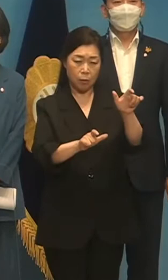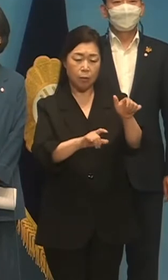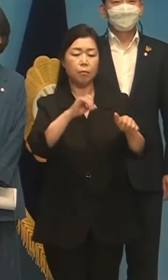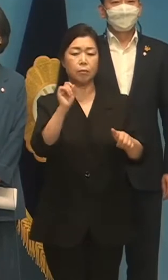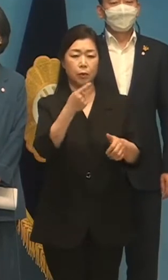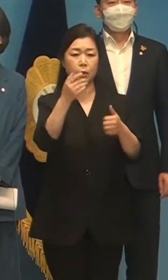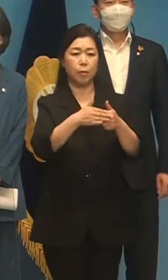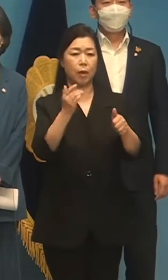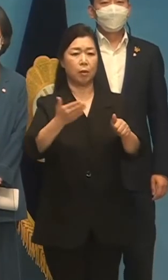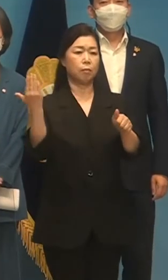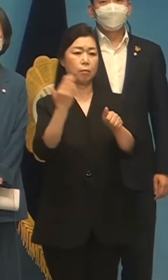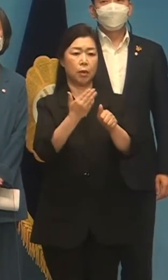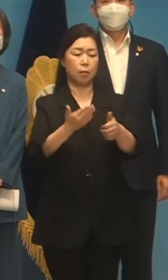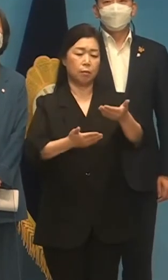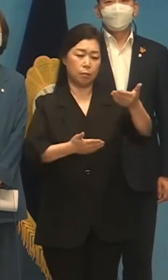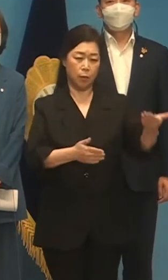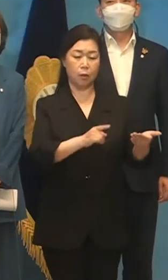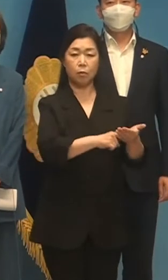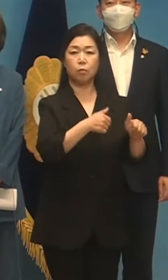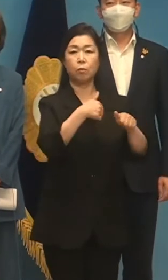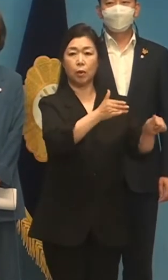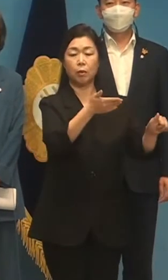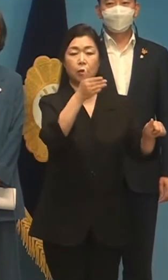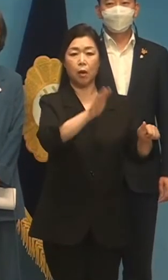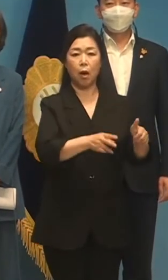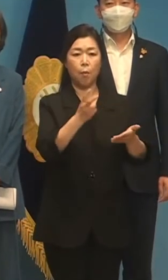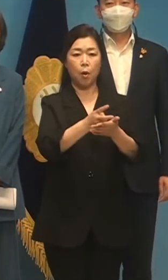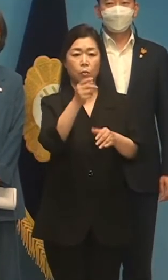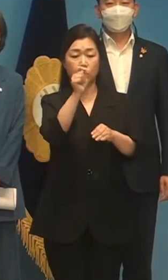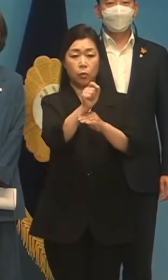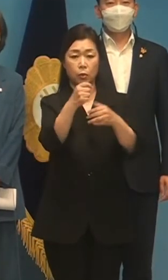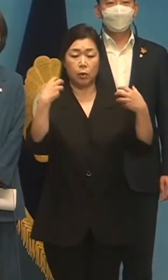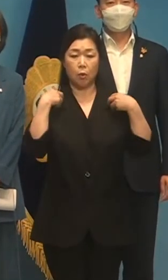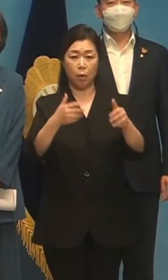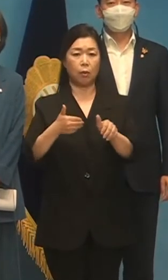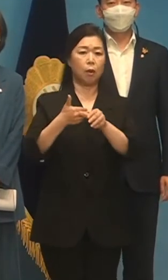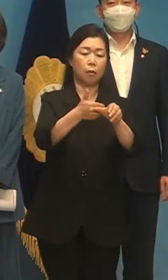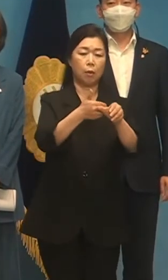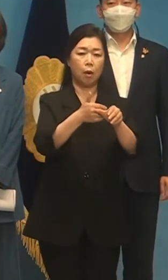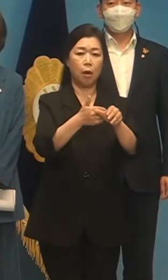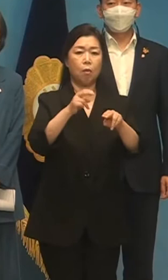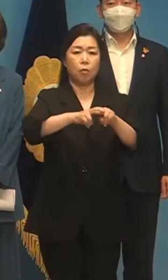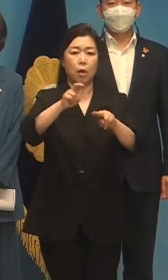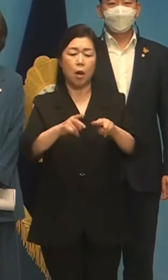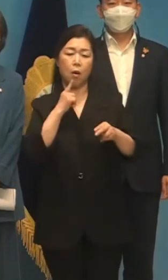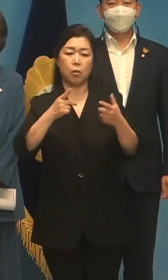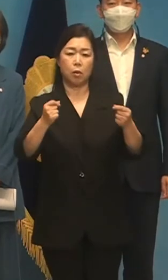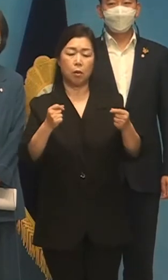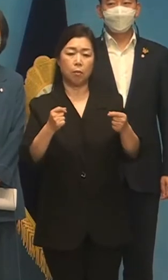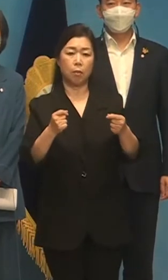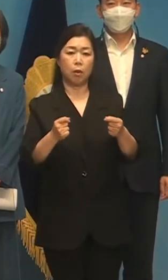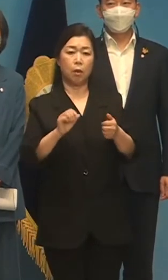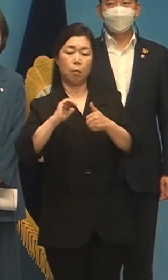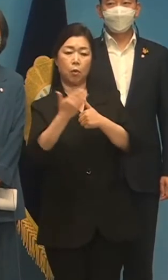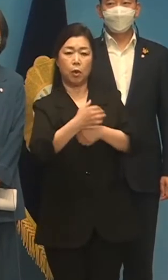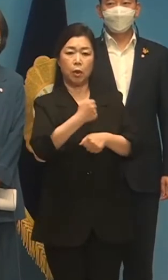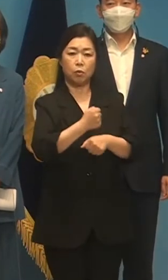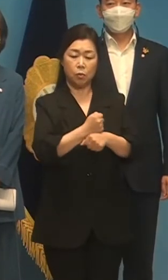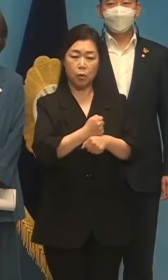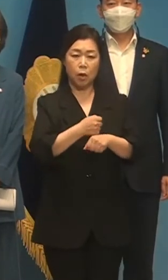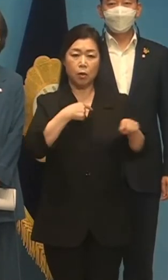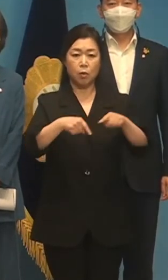사람에게 충성하지 않는다더니 법무부 장관에 대들었다가 물러난 것처럼 포장하여 백권 사냥에까지 나선